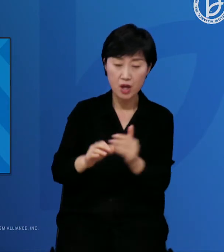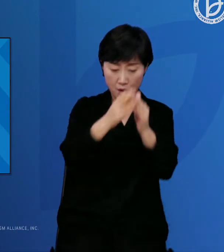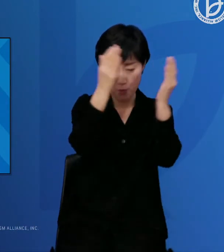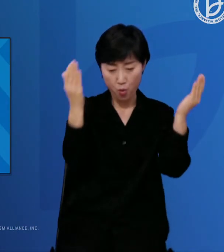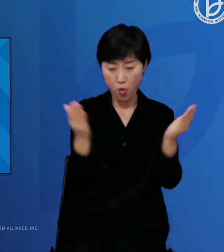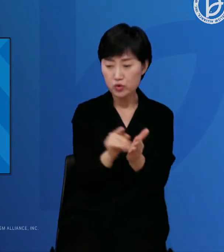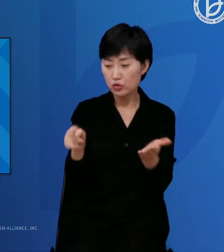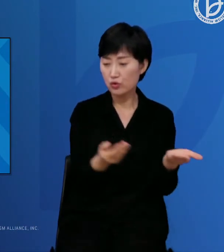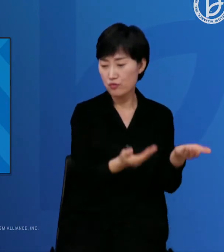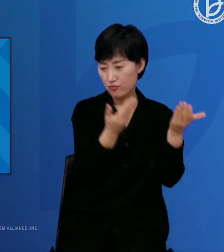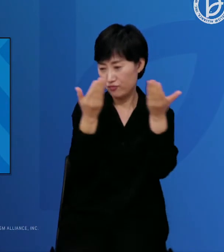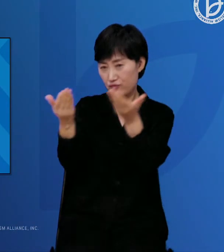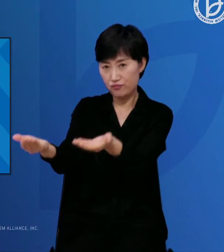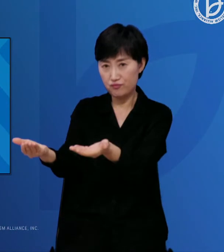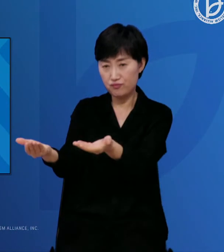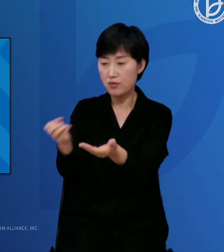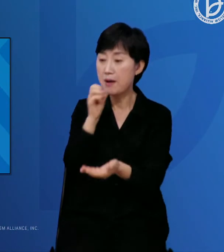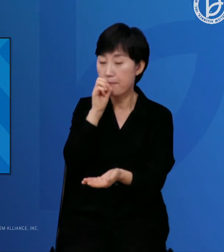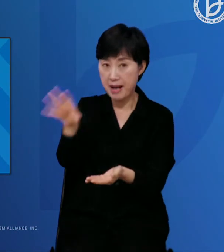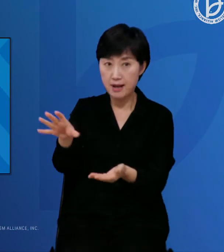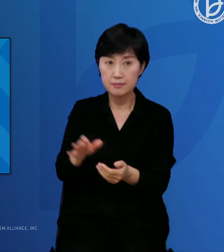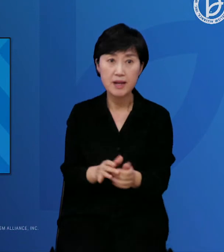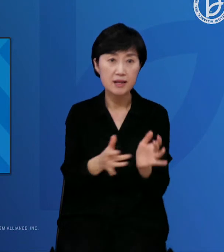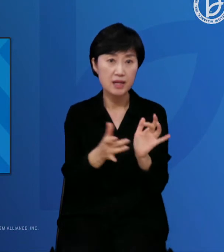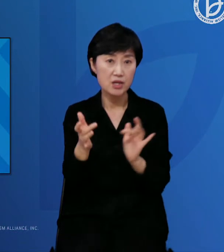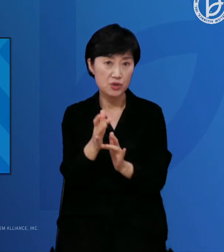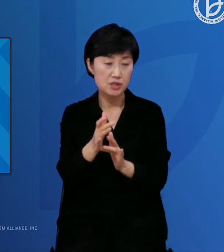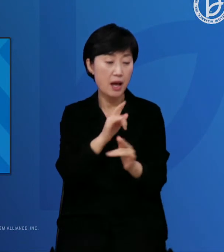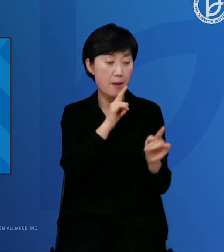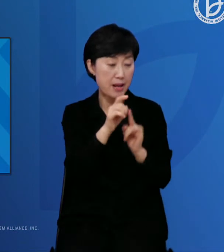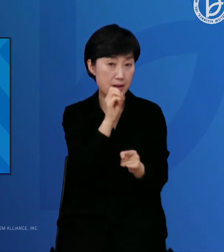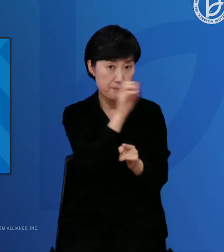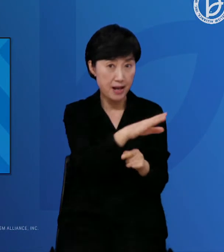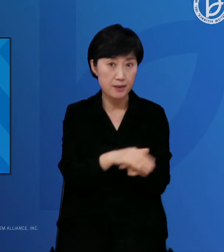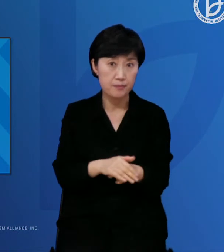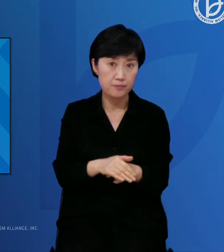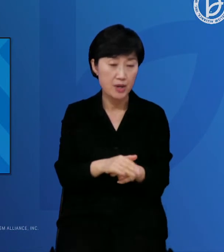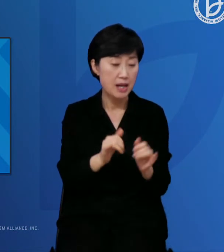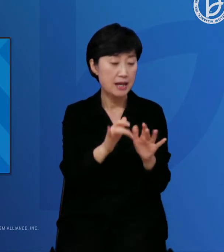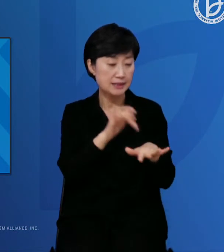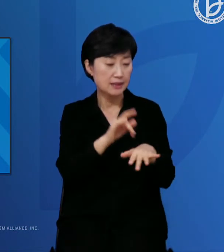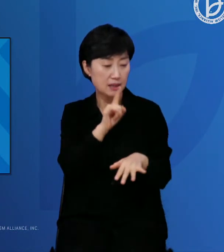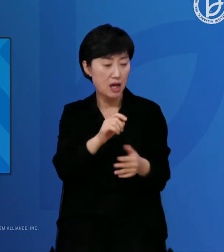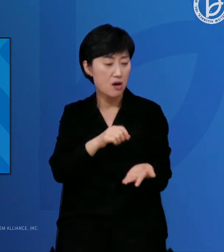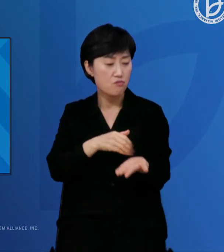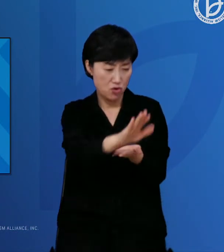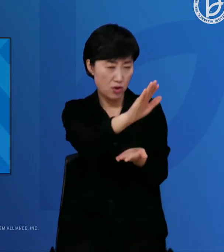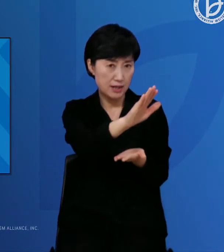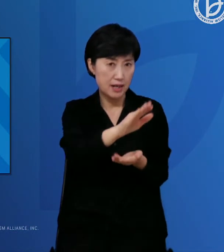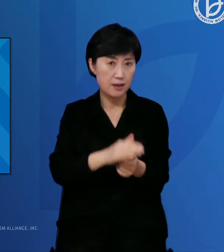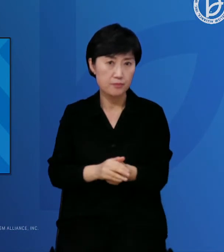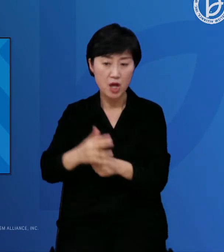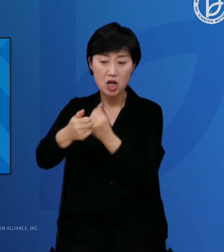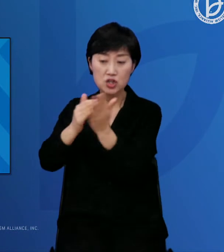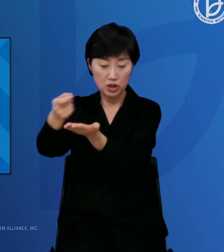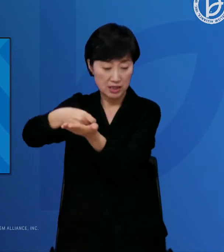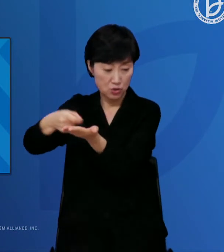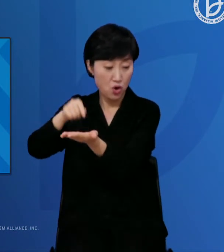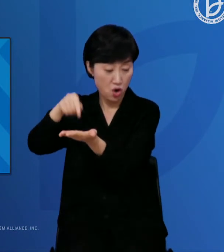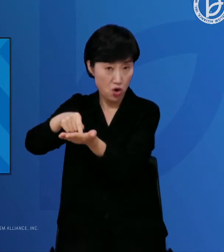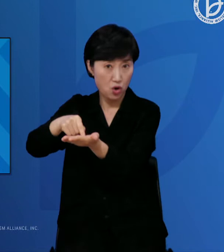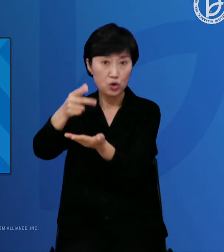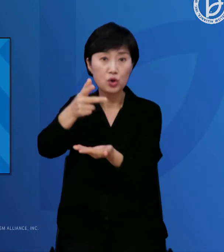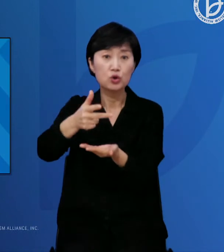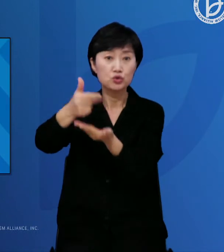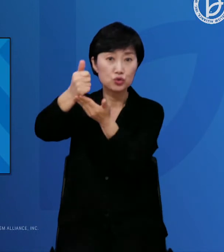모든 것을 내게 주리라. 이에 예수께서 말씀하시되 사탄아 물러가라. 기록되었으되